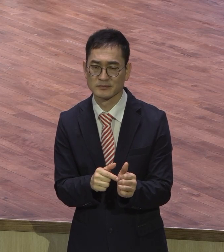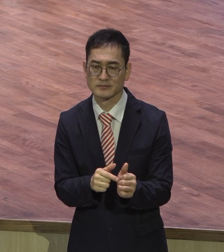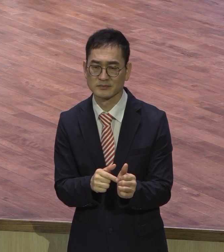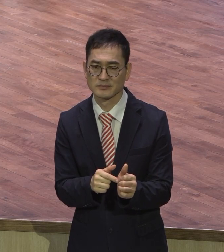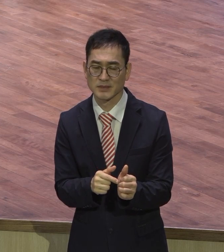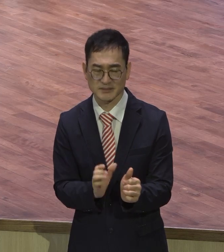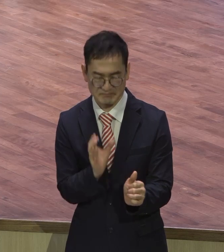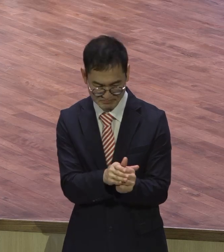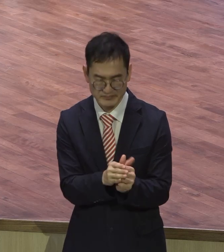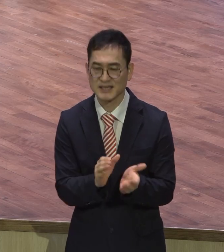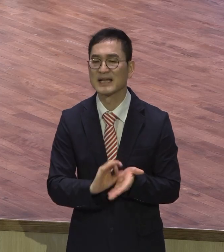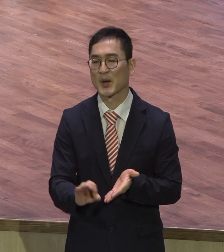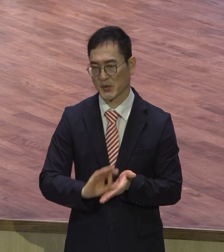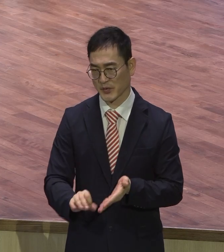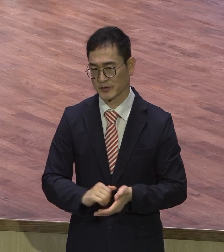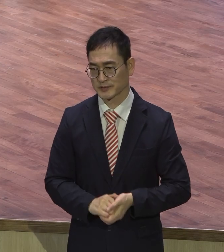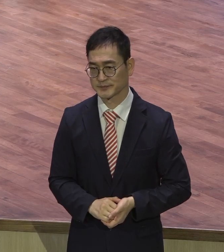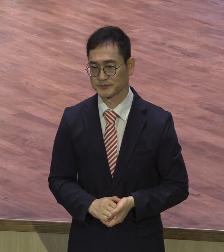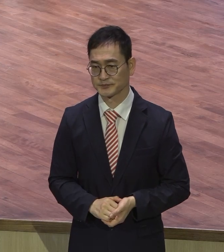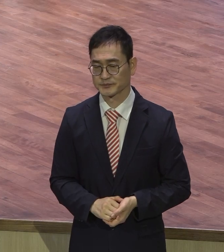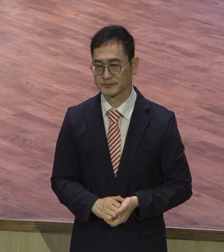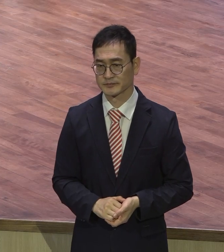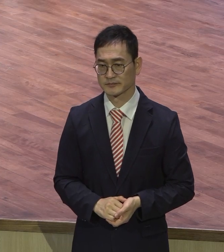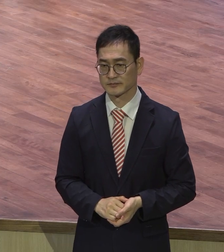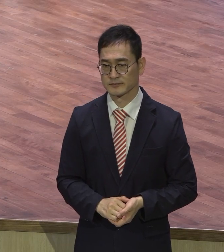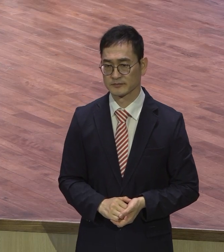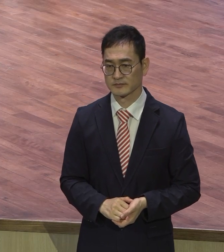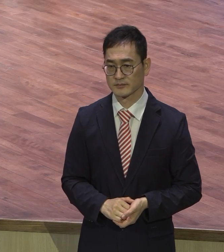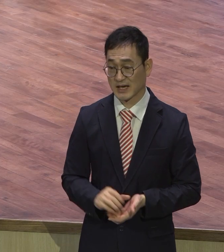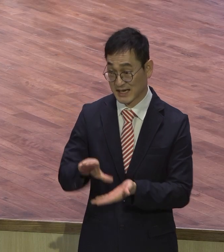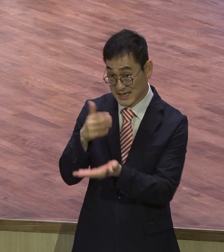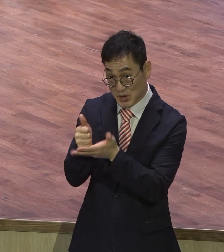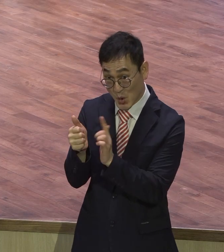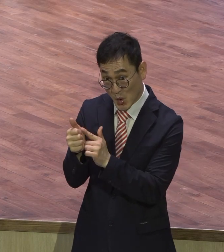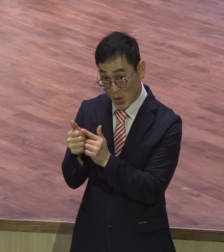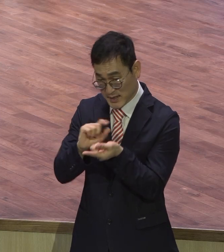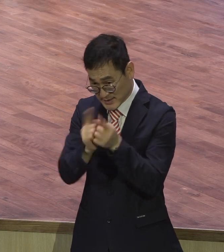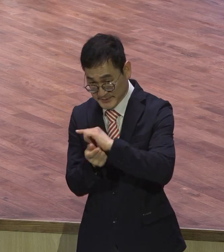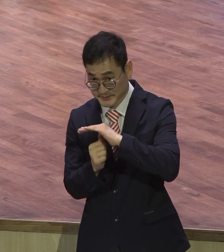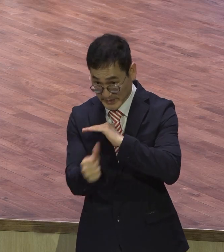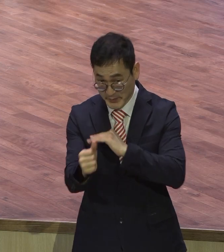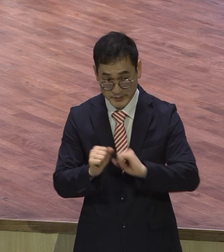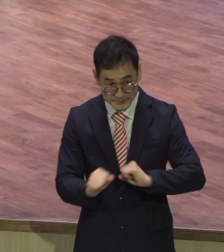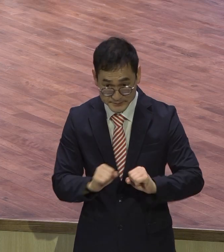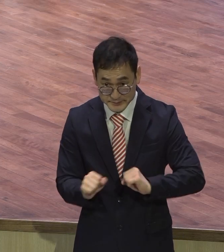그렇게 서신다 라는 사실을 바라봐야 돼요